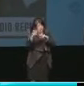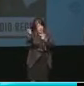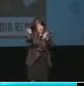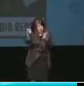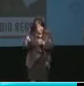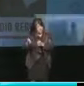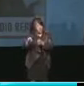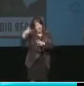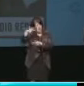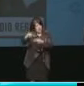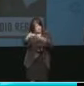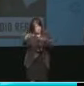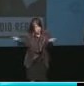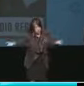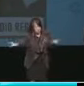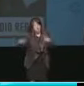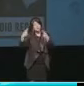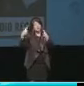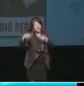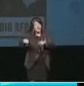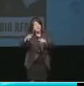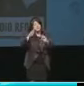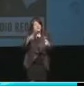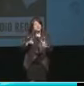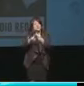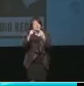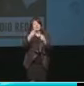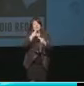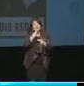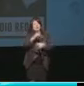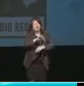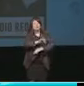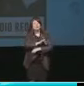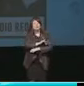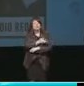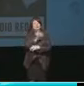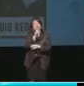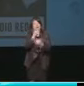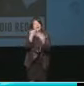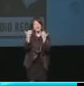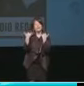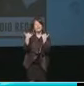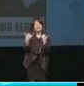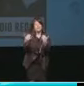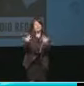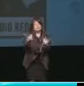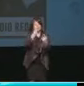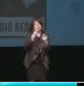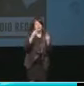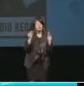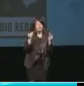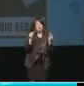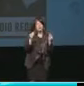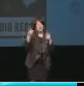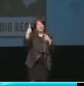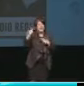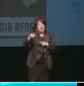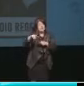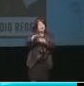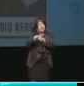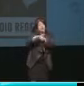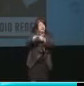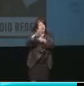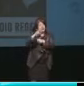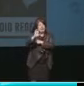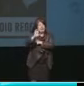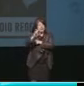e incontreranno gli studenti perché incontreranno gli studenti perché racconteranno agli studenti quanto è importante ma anche quanto è difficile e